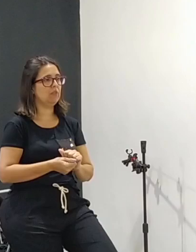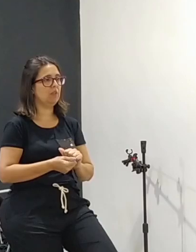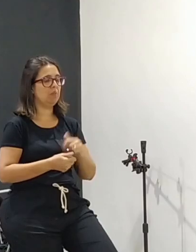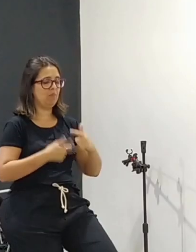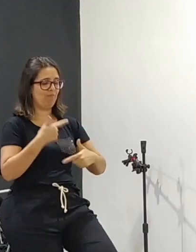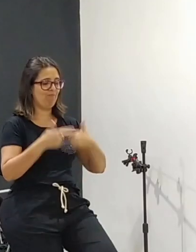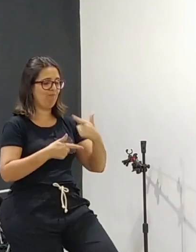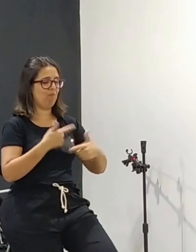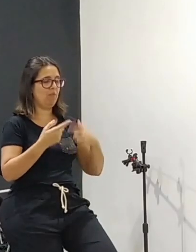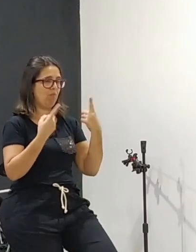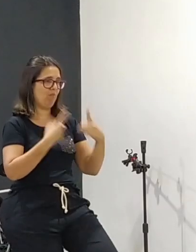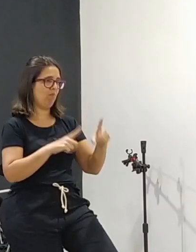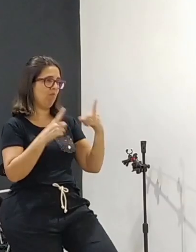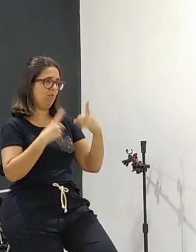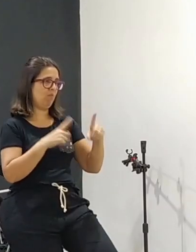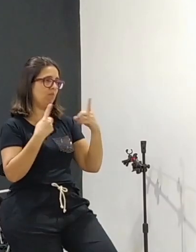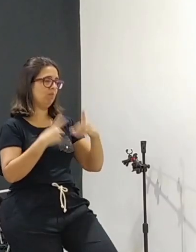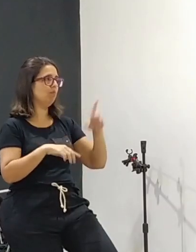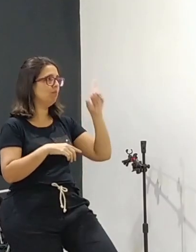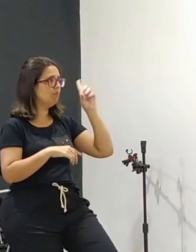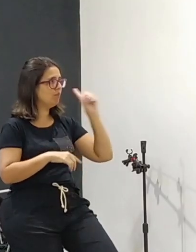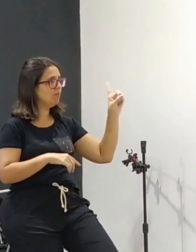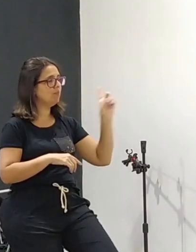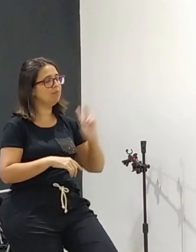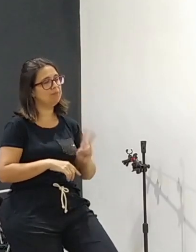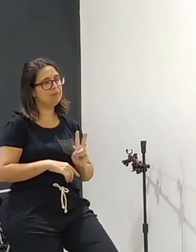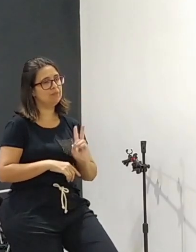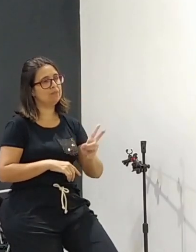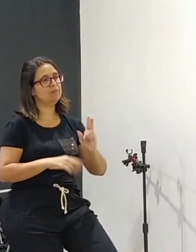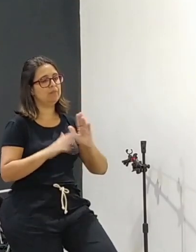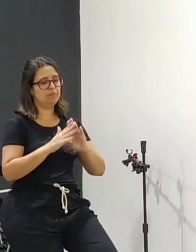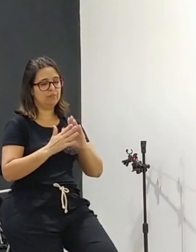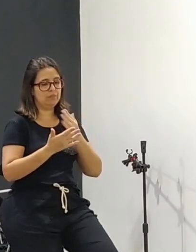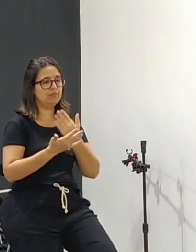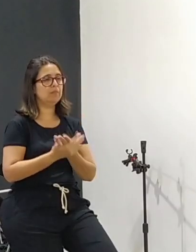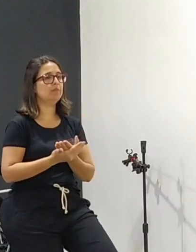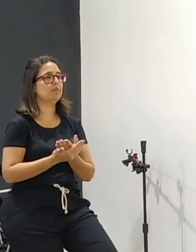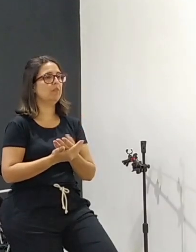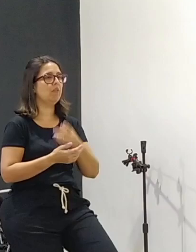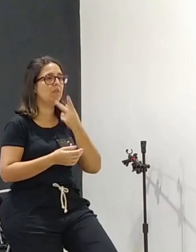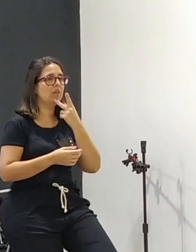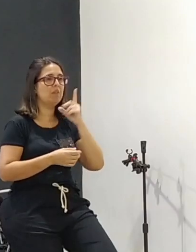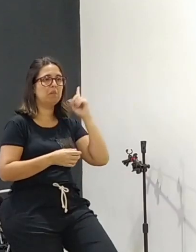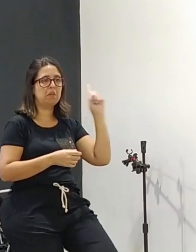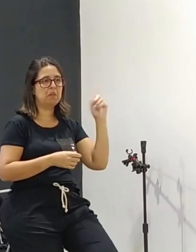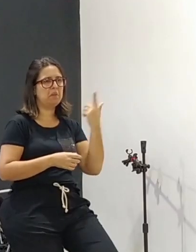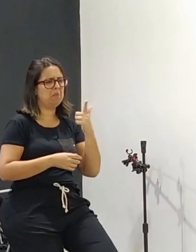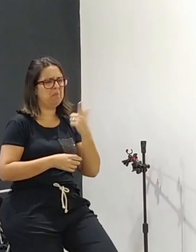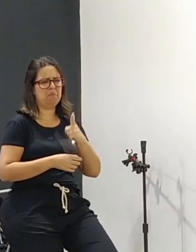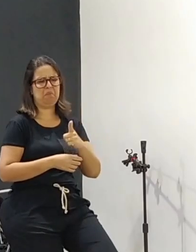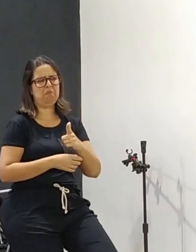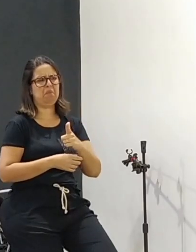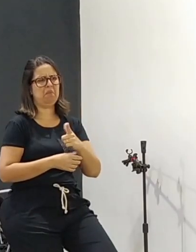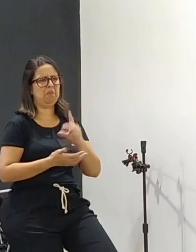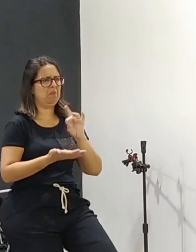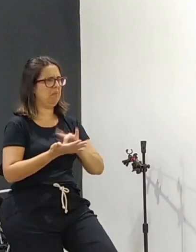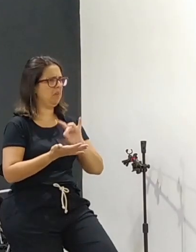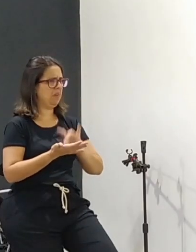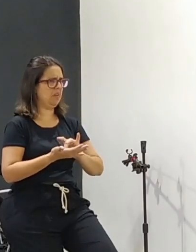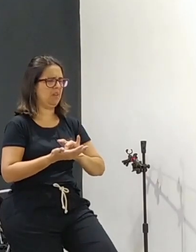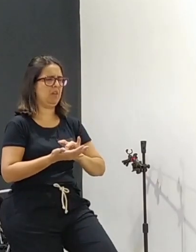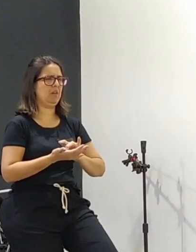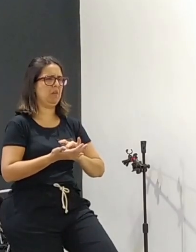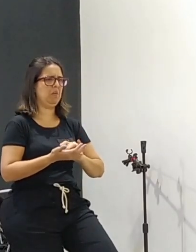sempre em oposição a Deus. Na escola, para dizer para as crianças que Deus não existe, que o mundo foi criado no Big